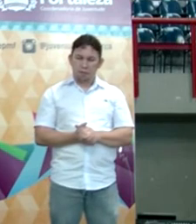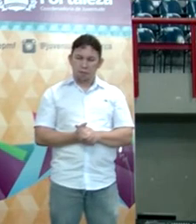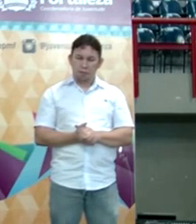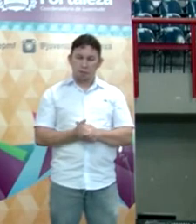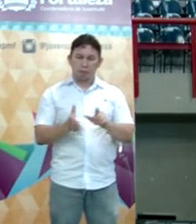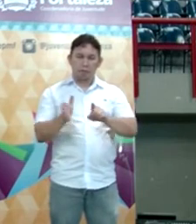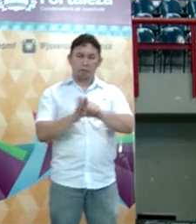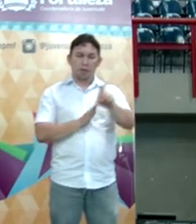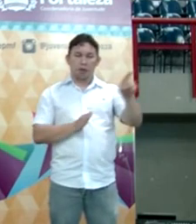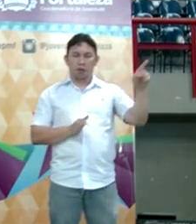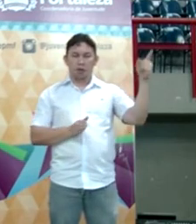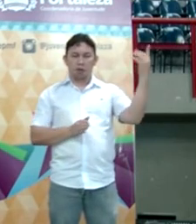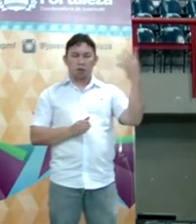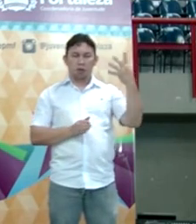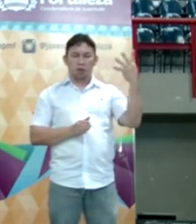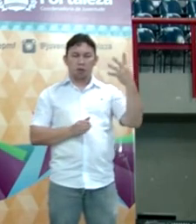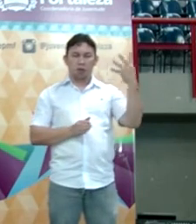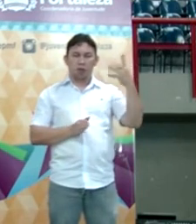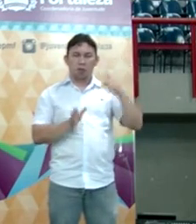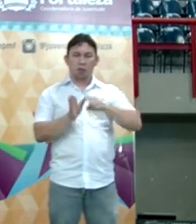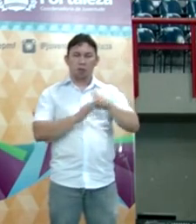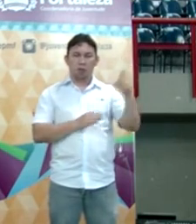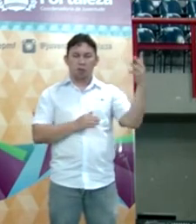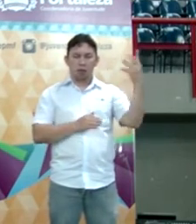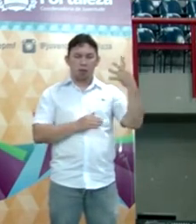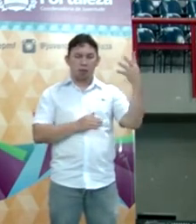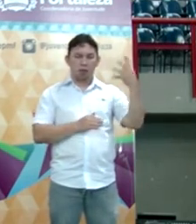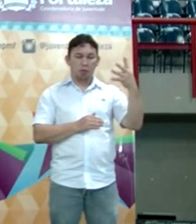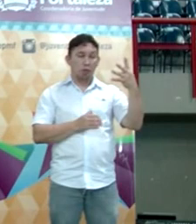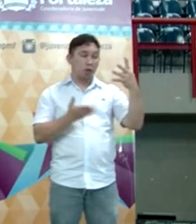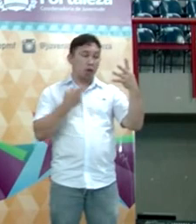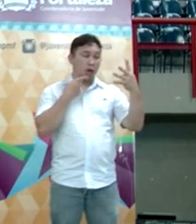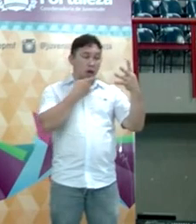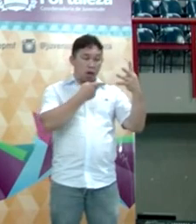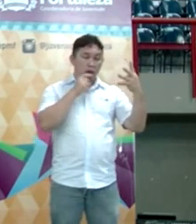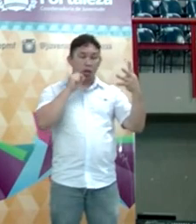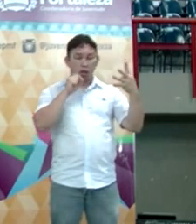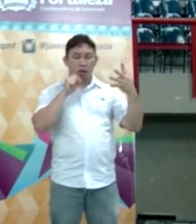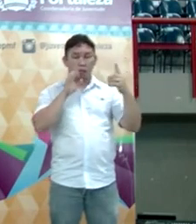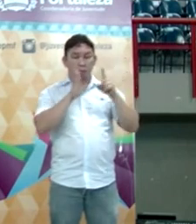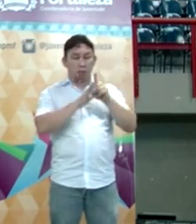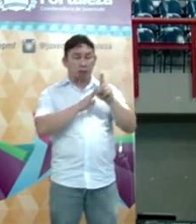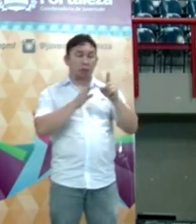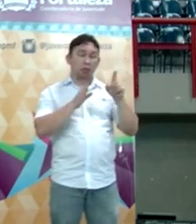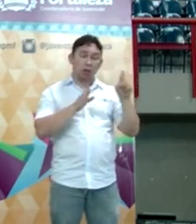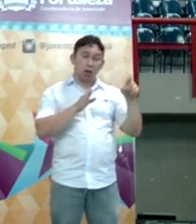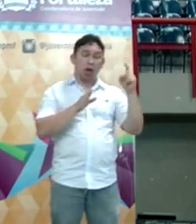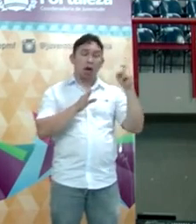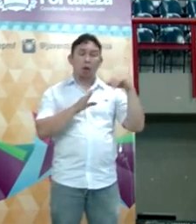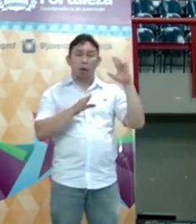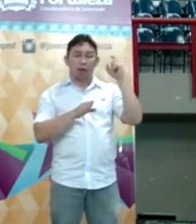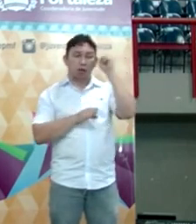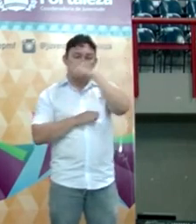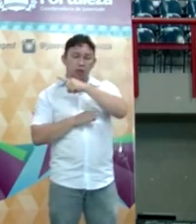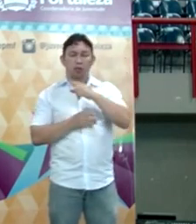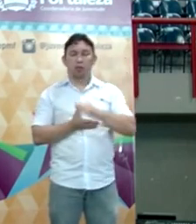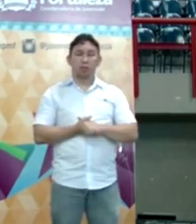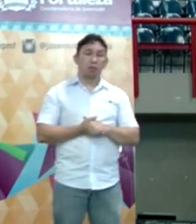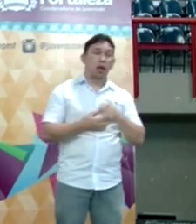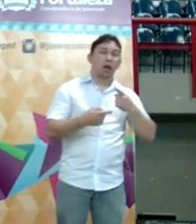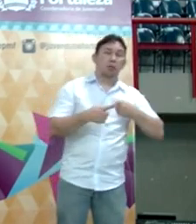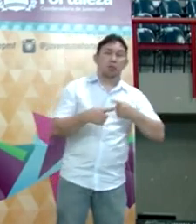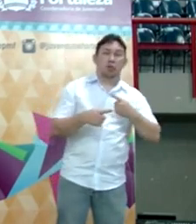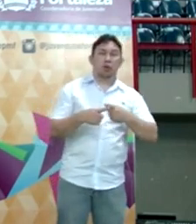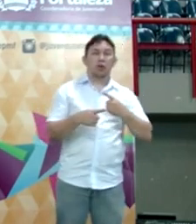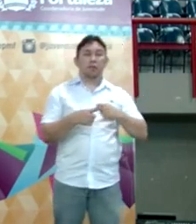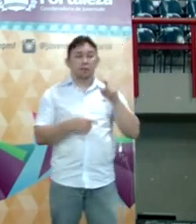Pessoal, essa quarta questão, das questões que nós vamos resolver, essa aqui é a mais difícil. Por